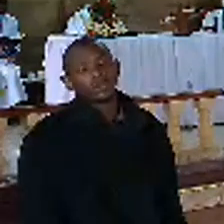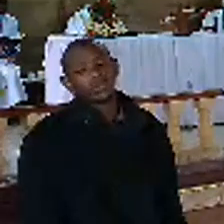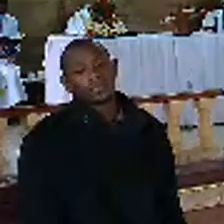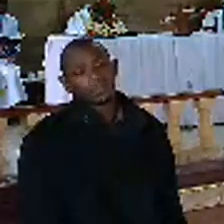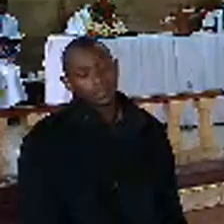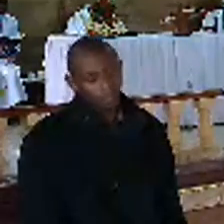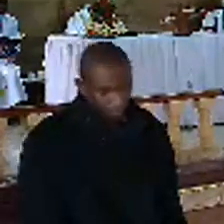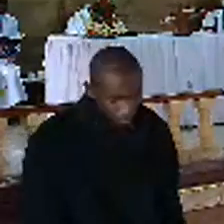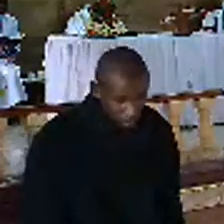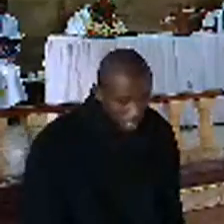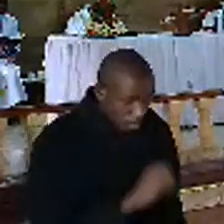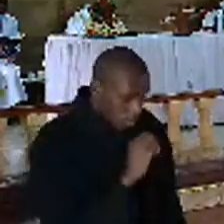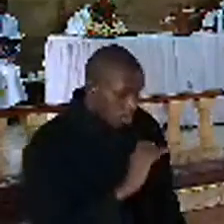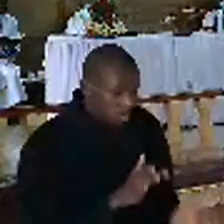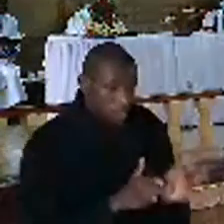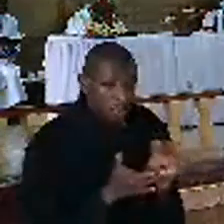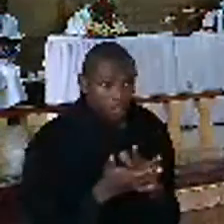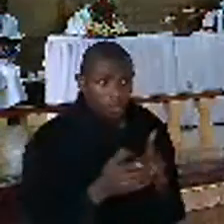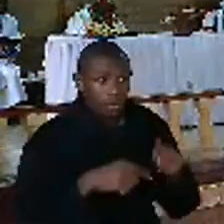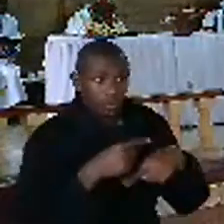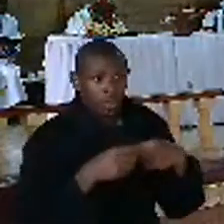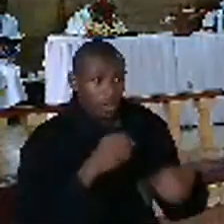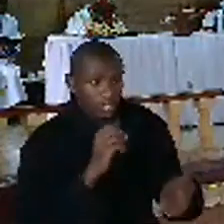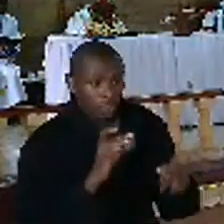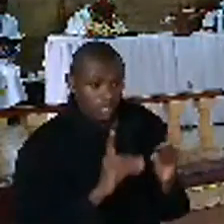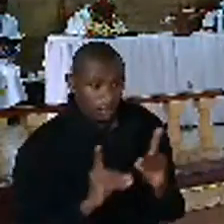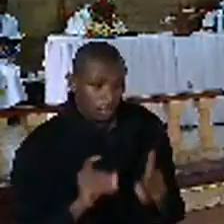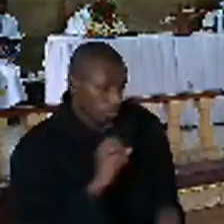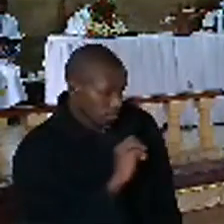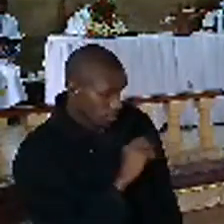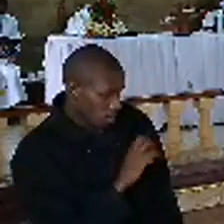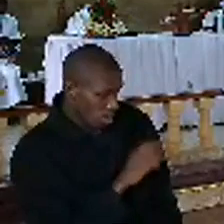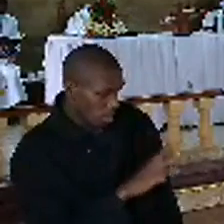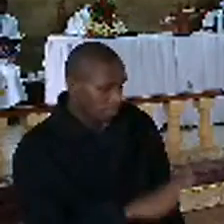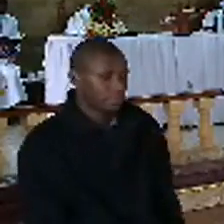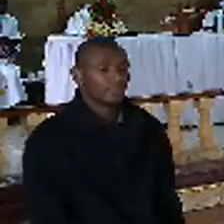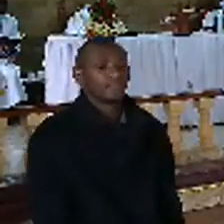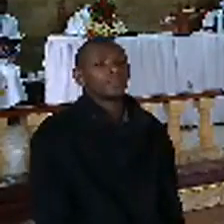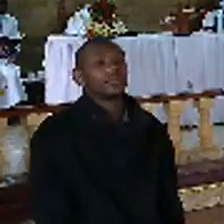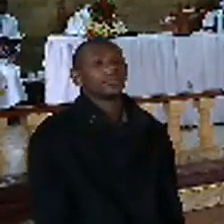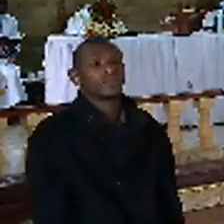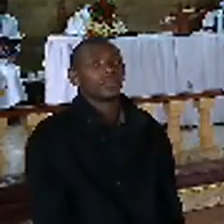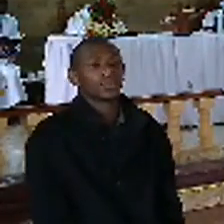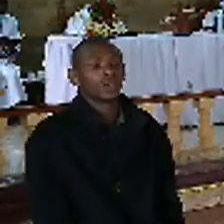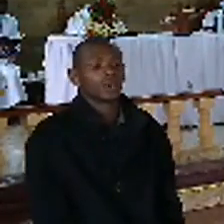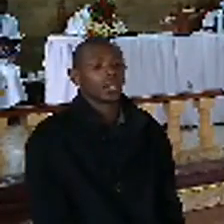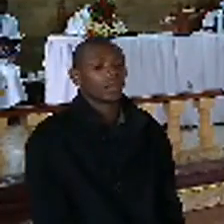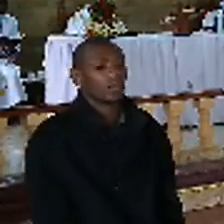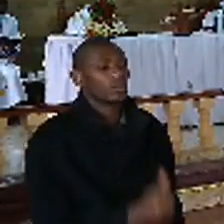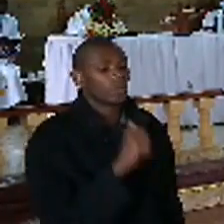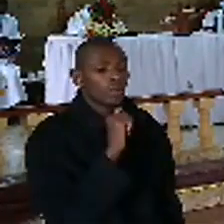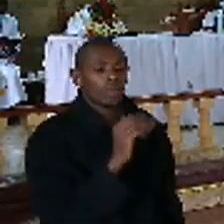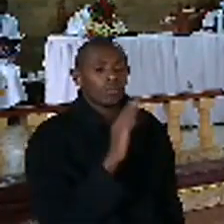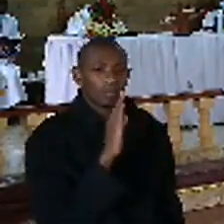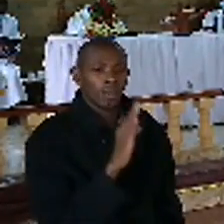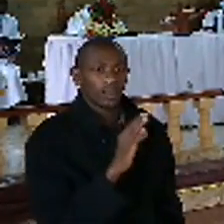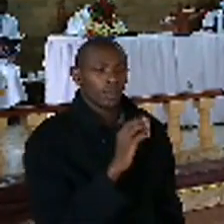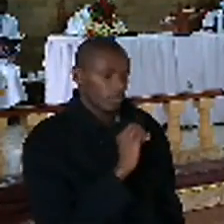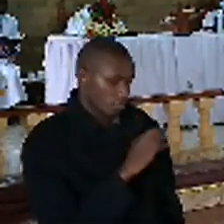Akemaka. Nake akemaleria ole moe. Akemela umeleria ii. Nyine nie